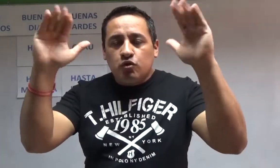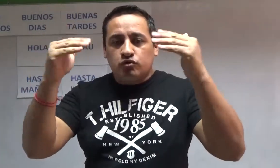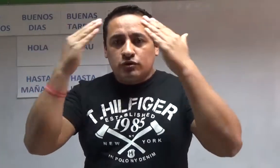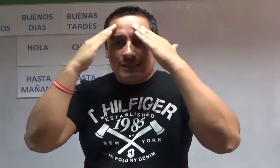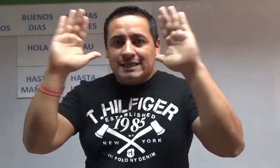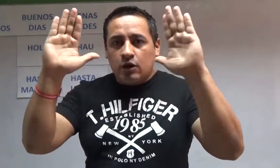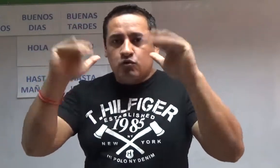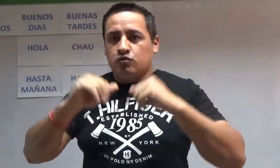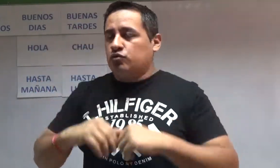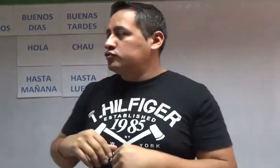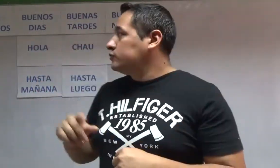saludos, saludos.